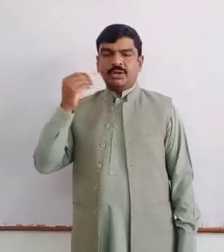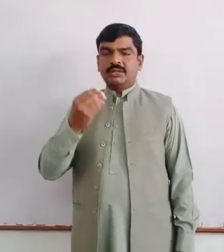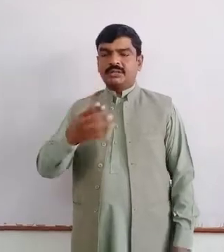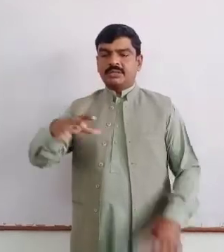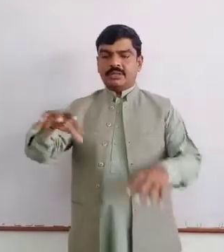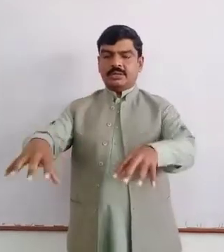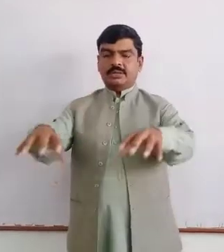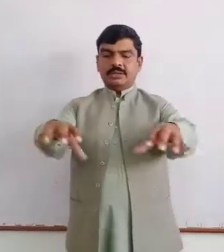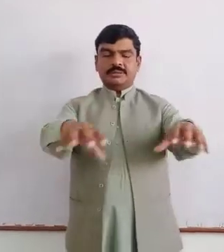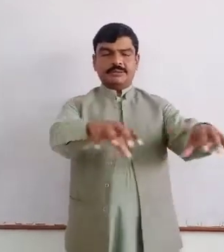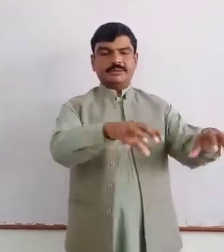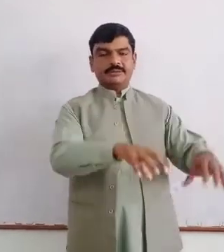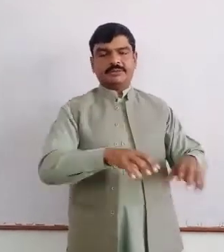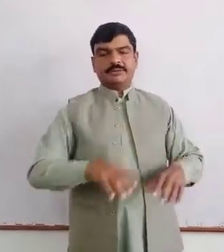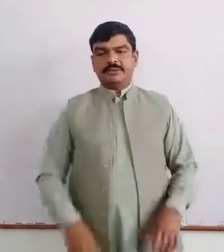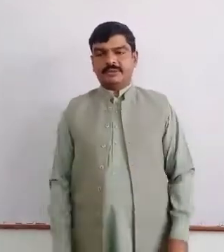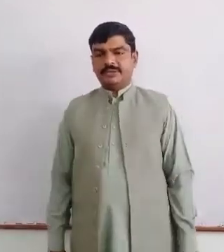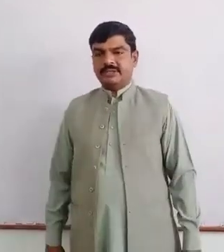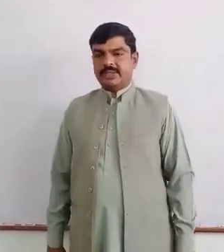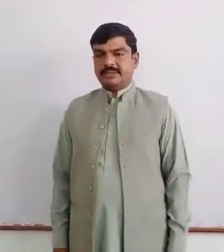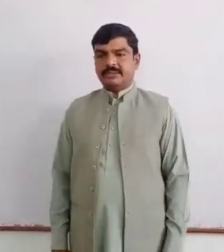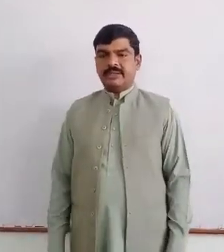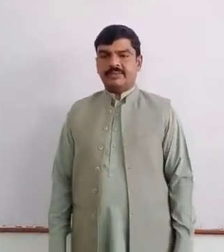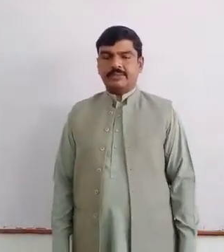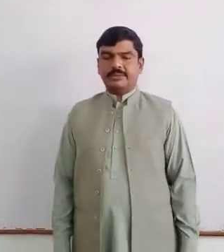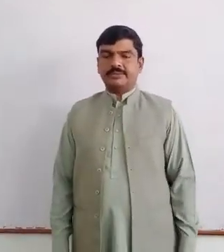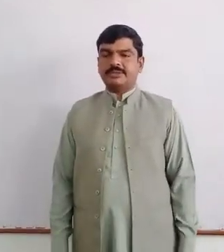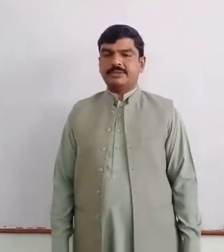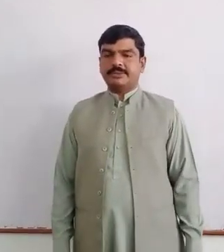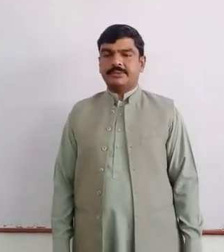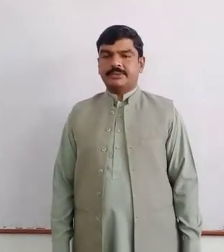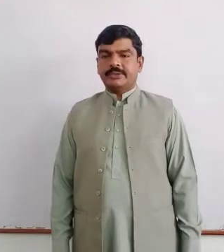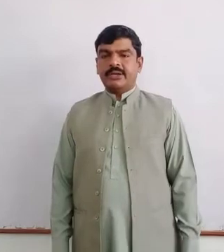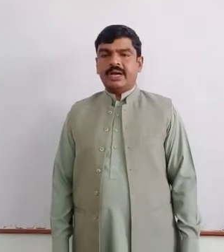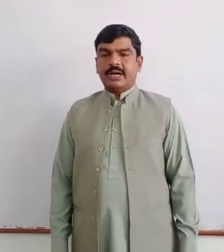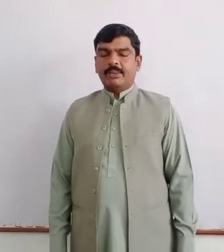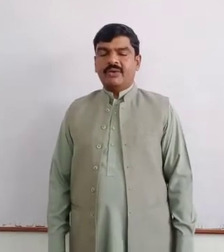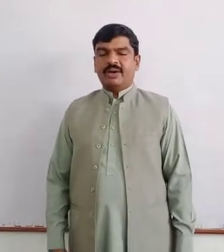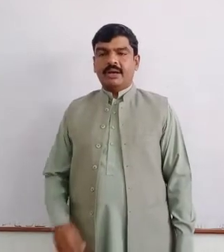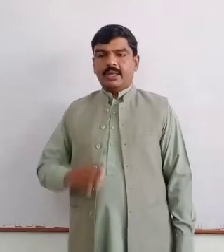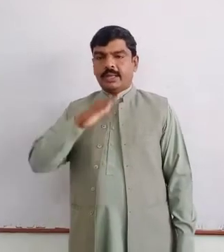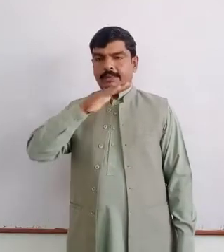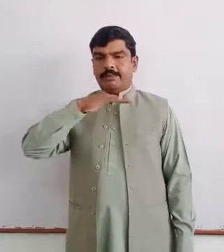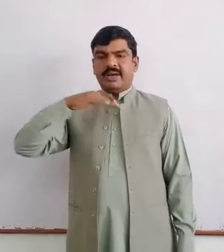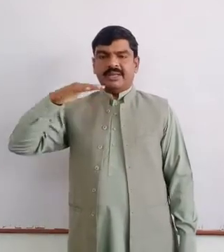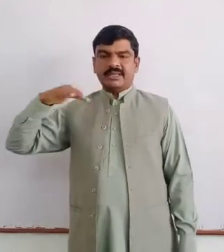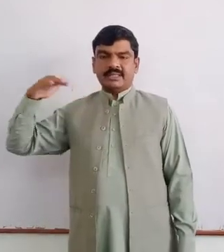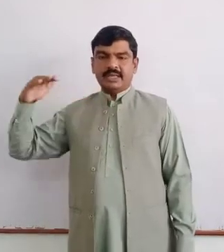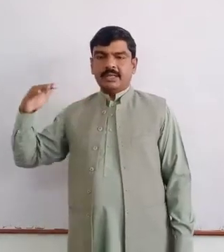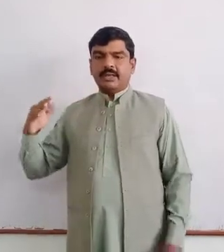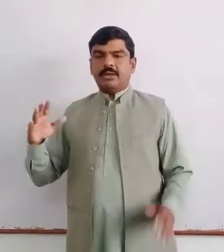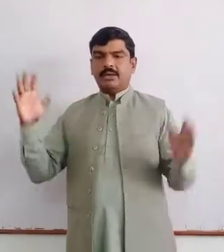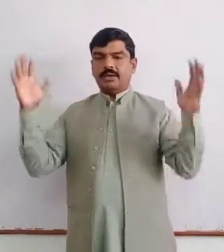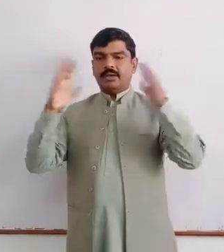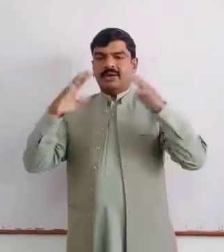औरत और जगह काफी लोग। आबो हवा, आबो हवा, पानी का साइन और हवा